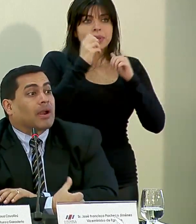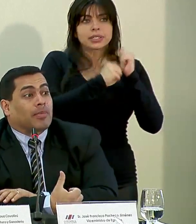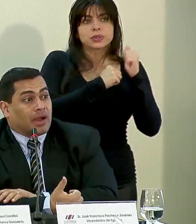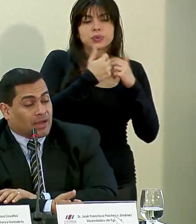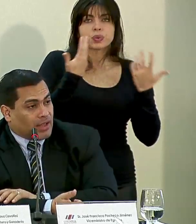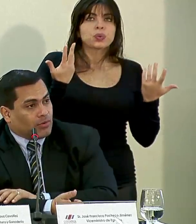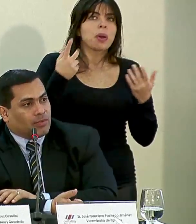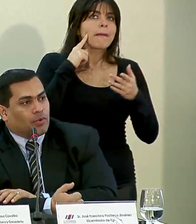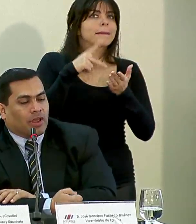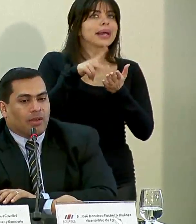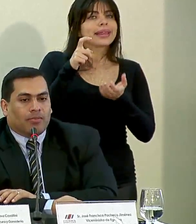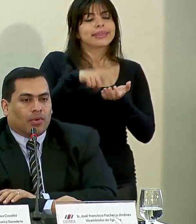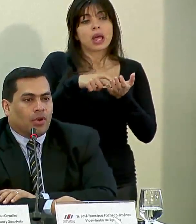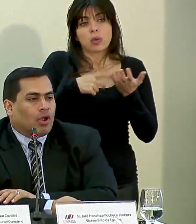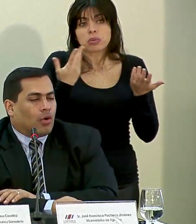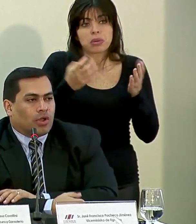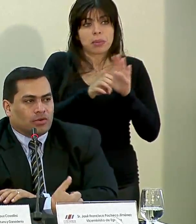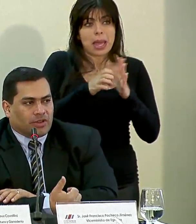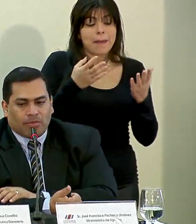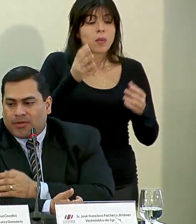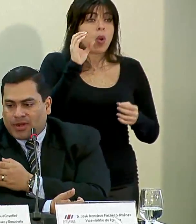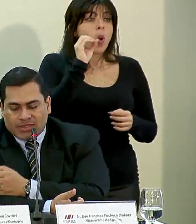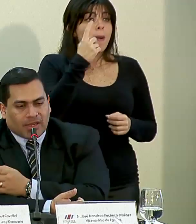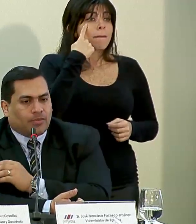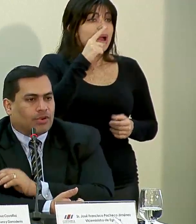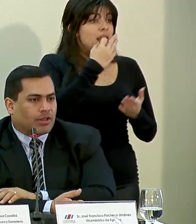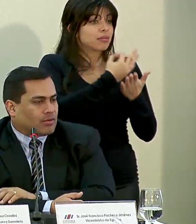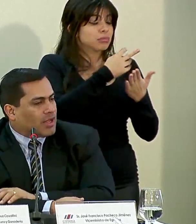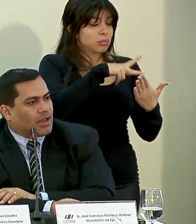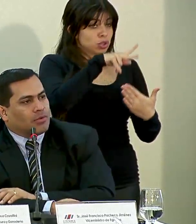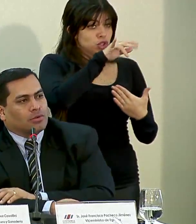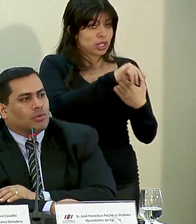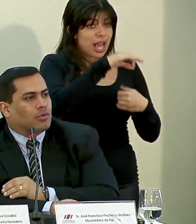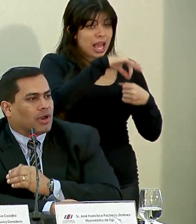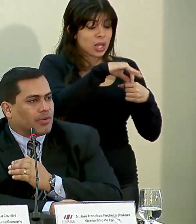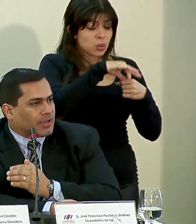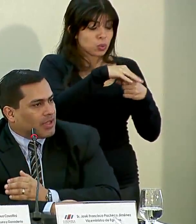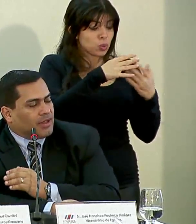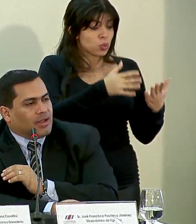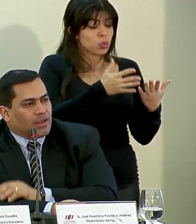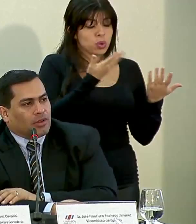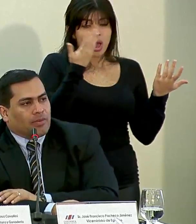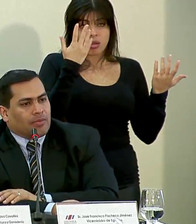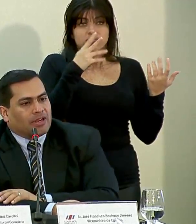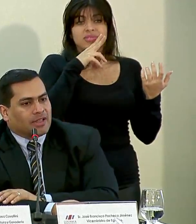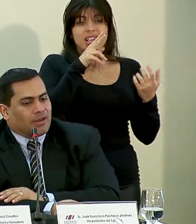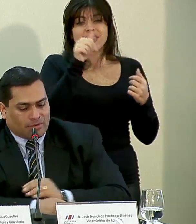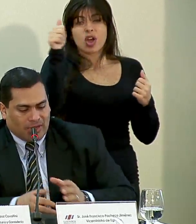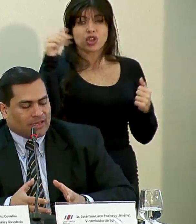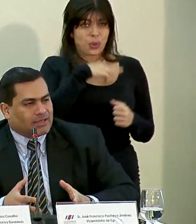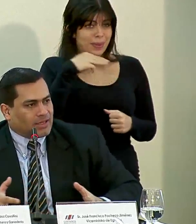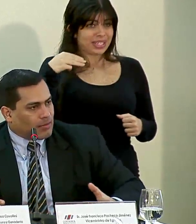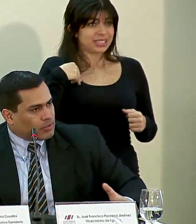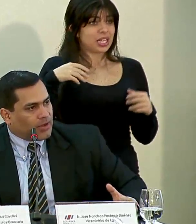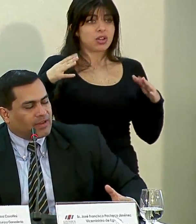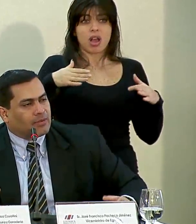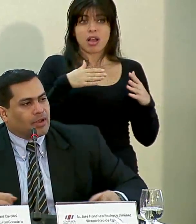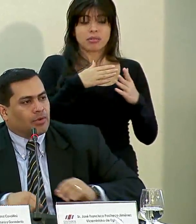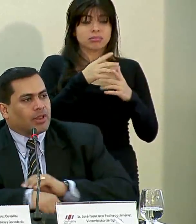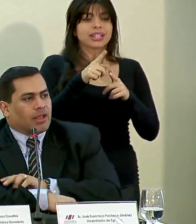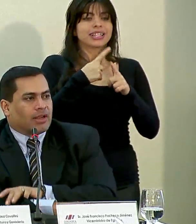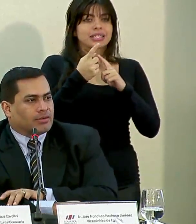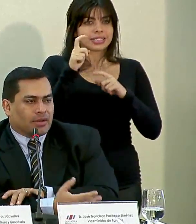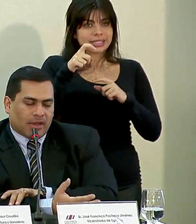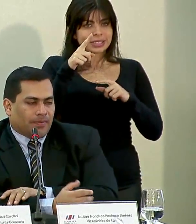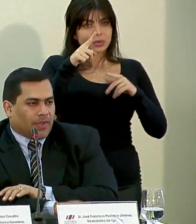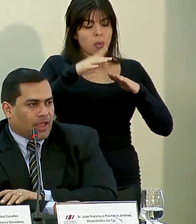infraestructura para pagar deuda, por ejemplo, o inclusive para financiar proyectos de agricultura, ¿verdad?, de los demás ministerios, necesitamos una base